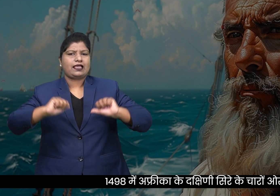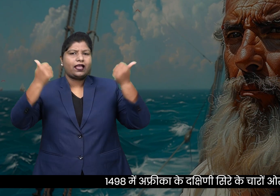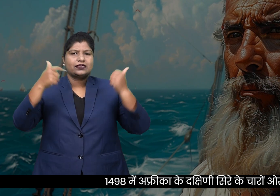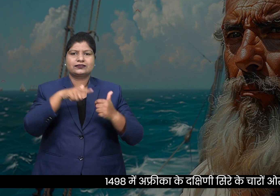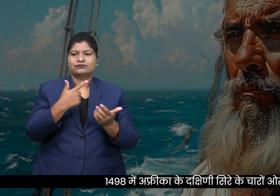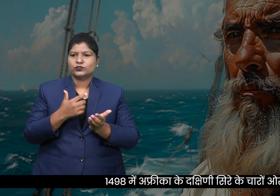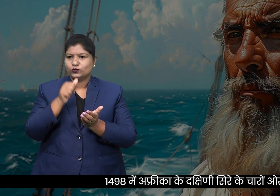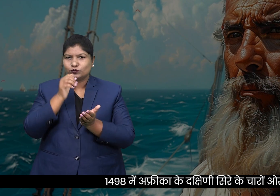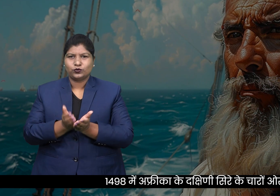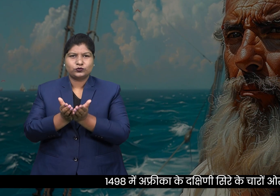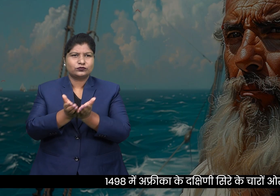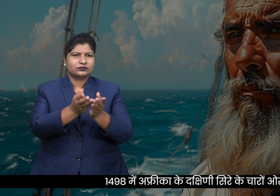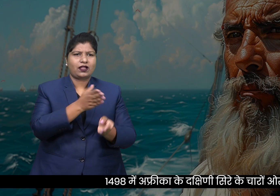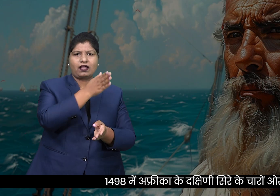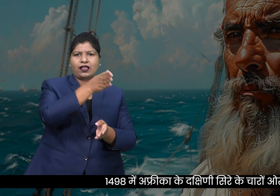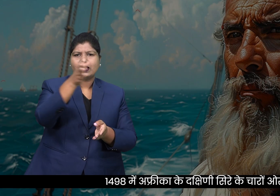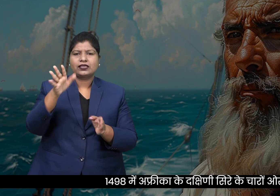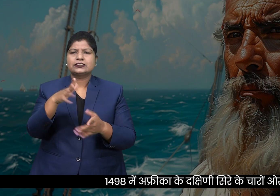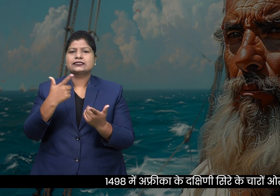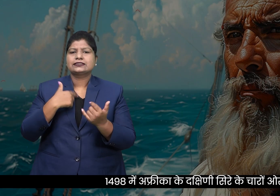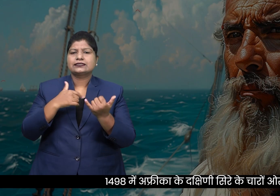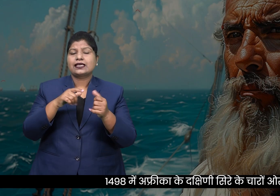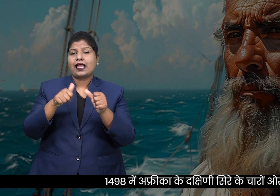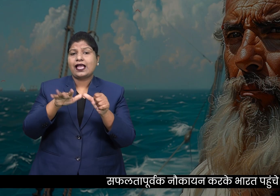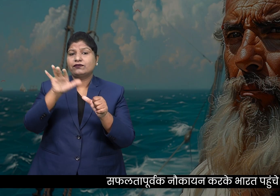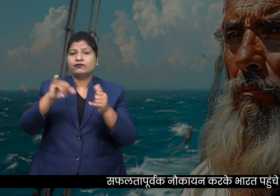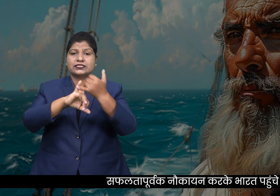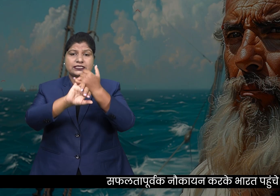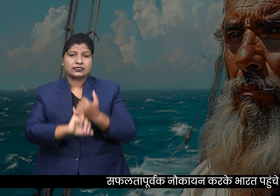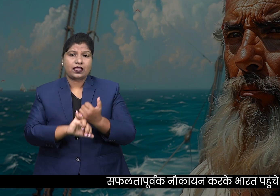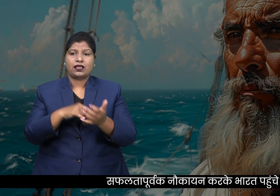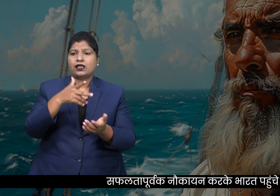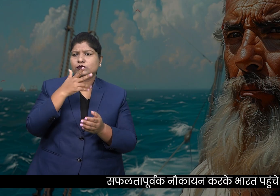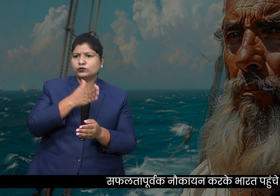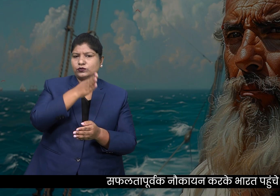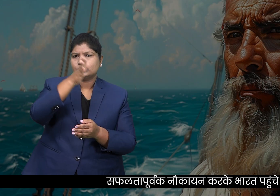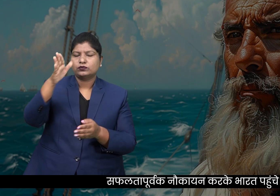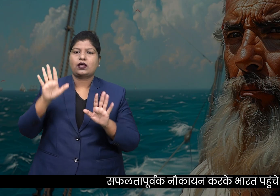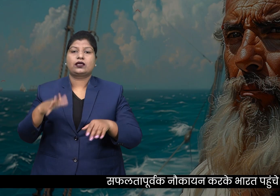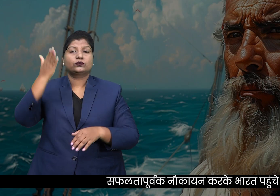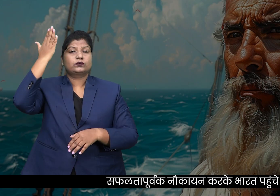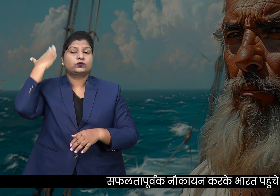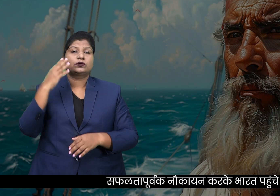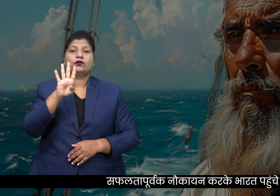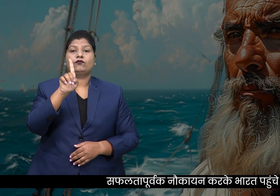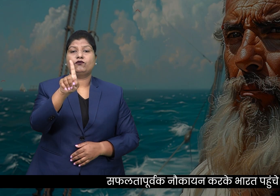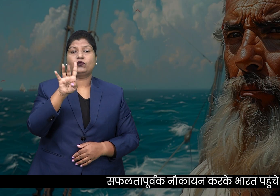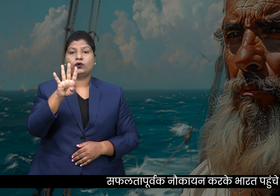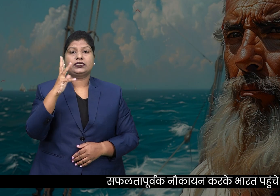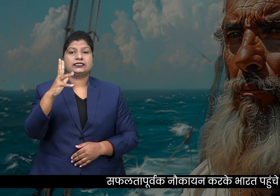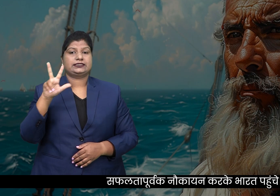1498 में अफ्रीका के दक्षिणी सिरे के चारों ओर सफलतापूर्वक नौकायान करके भारत